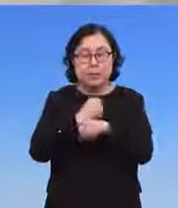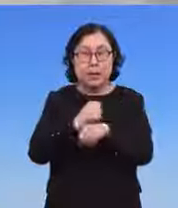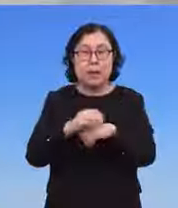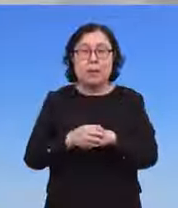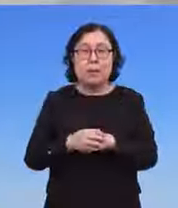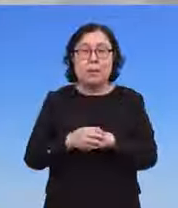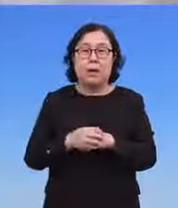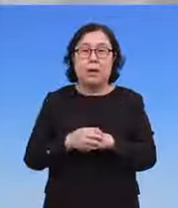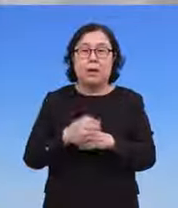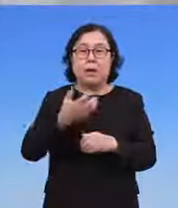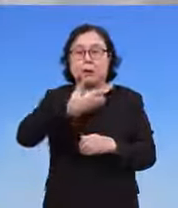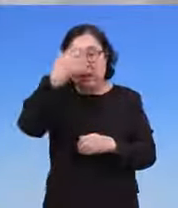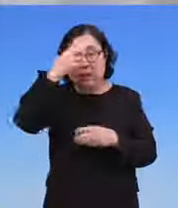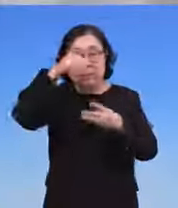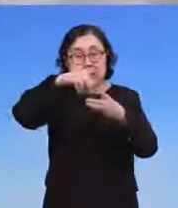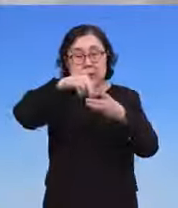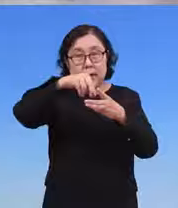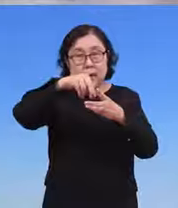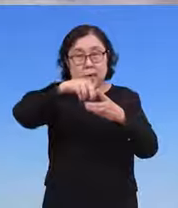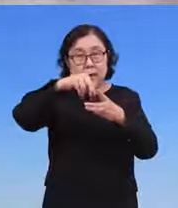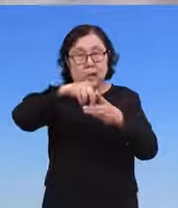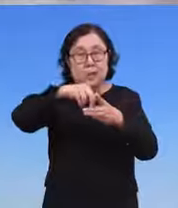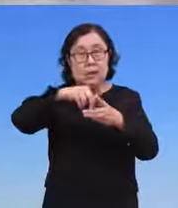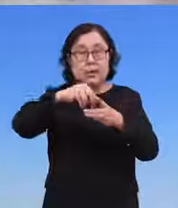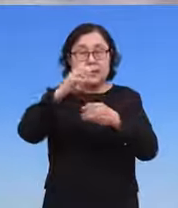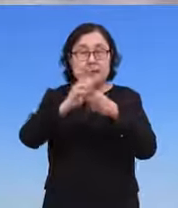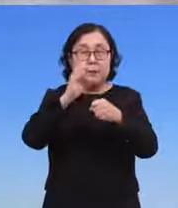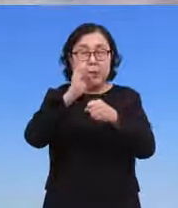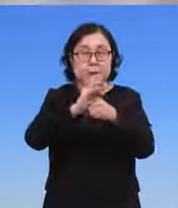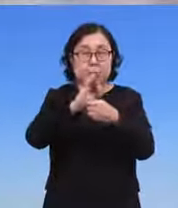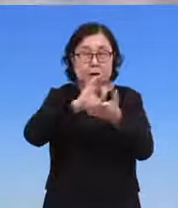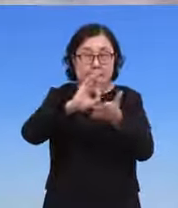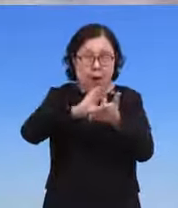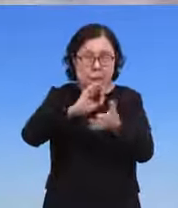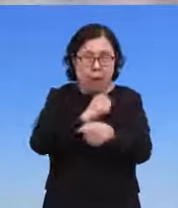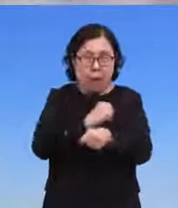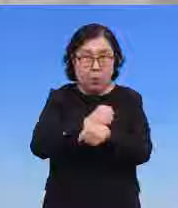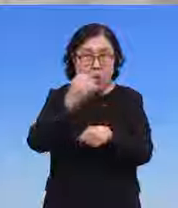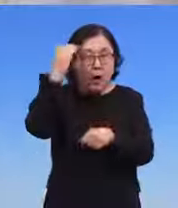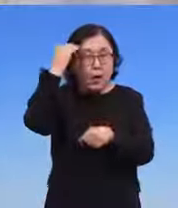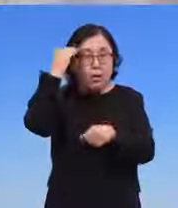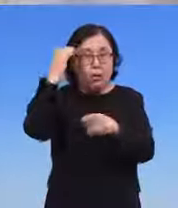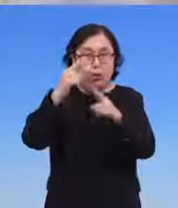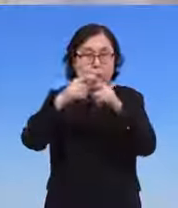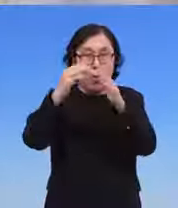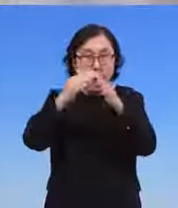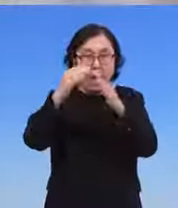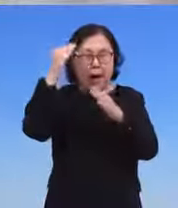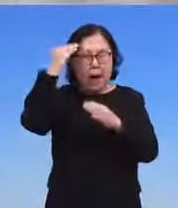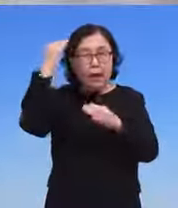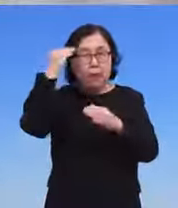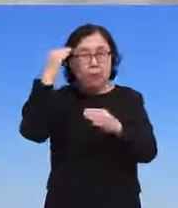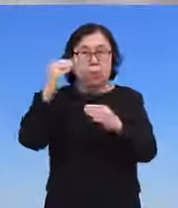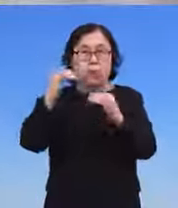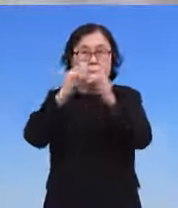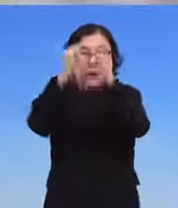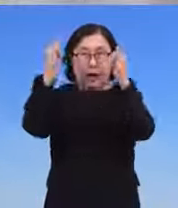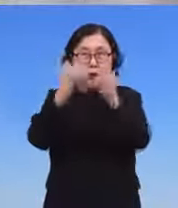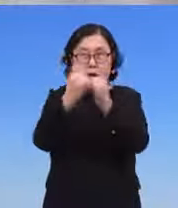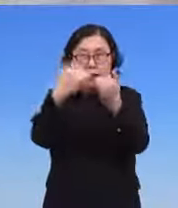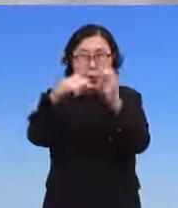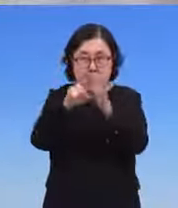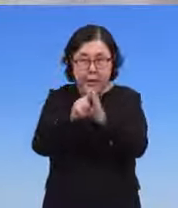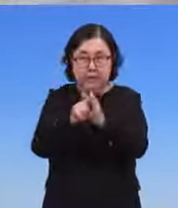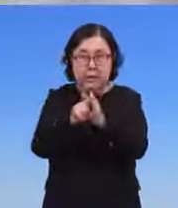딱 10년만 쓰고 이제 이 드림센터를 한국 교회와 한국 사회를 위해 환원하겠습니다. 이 두